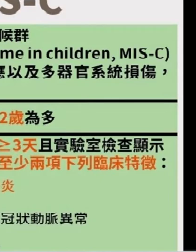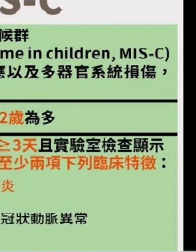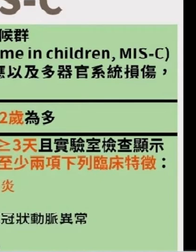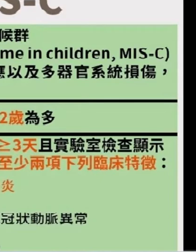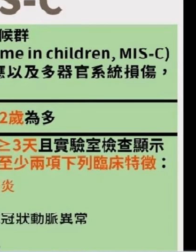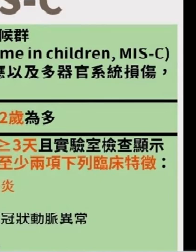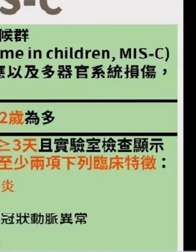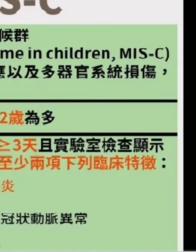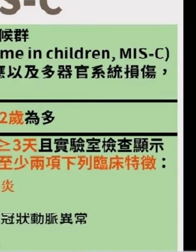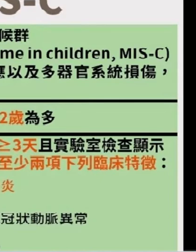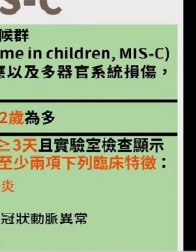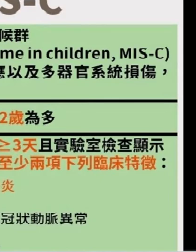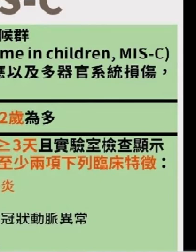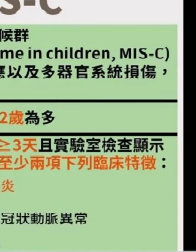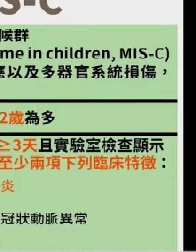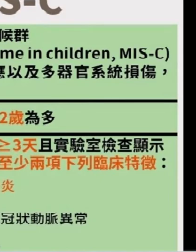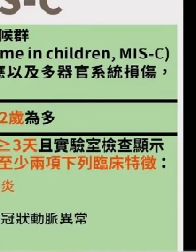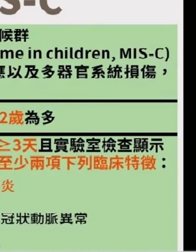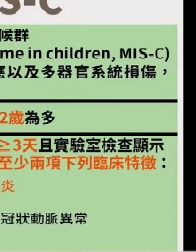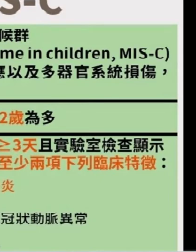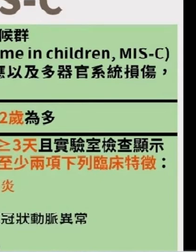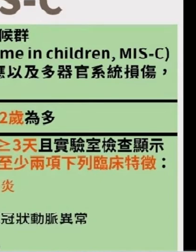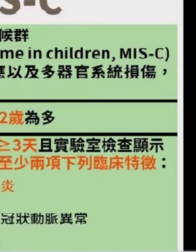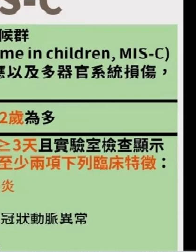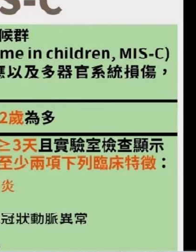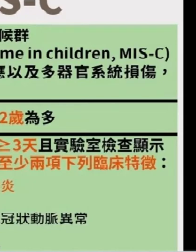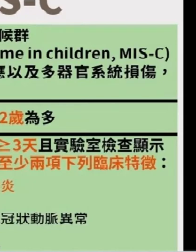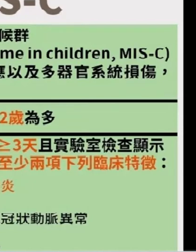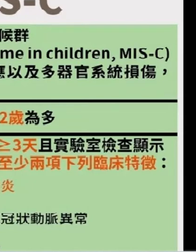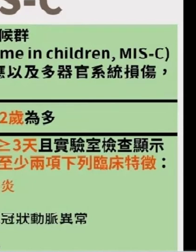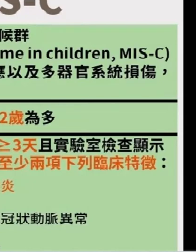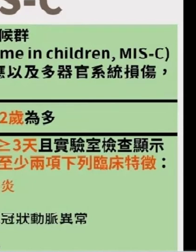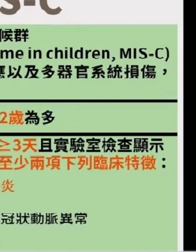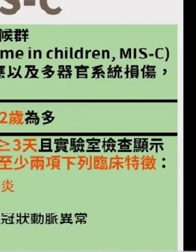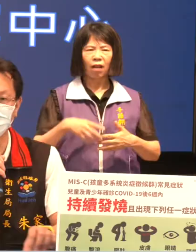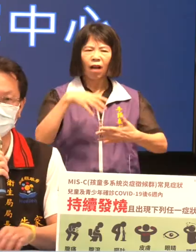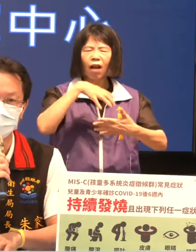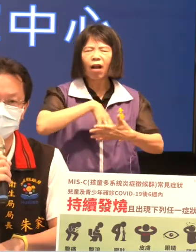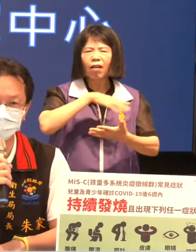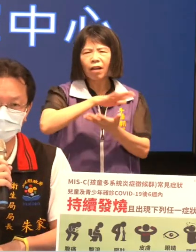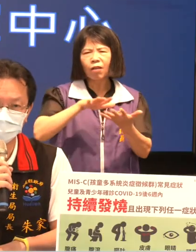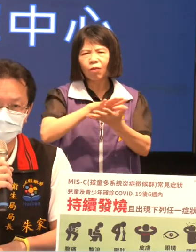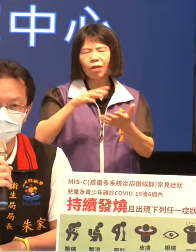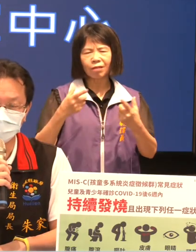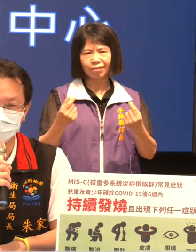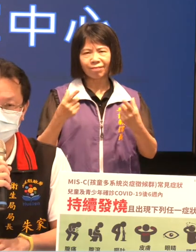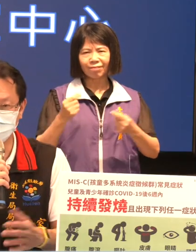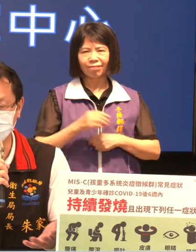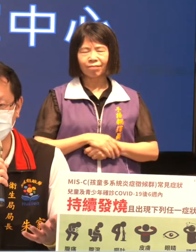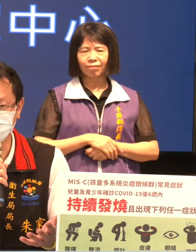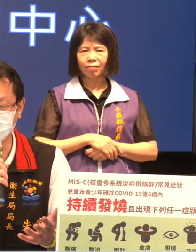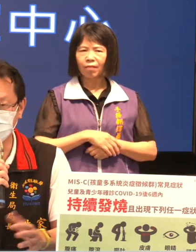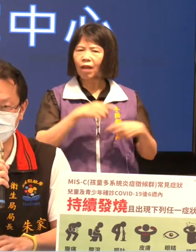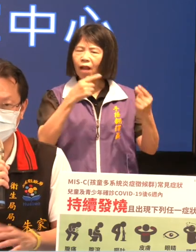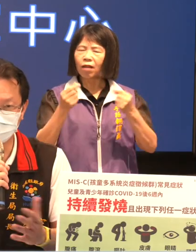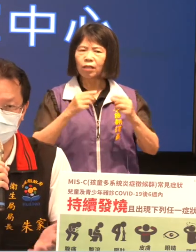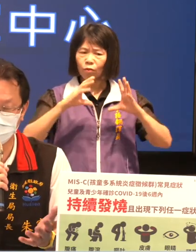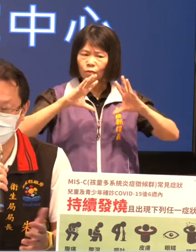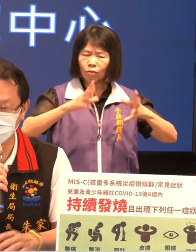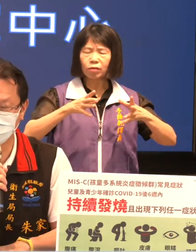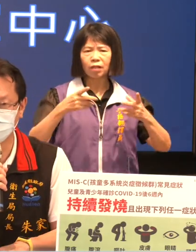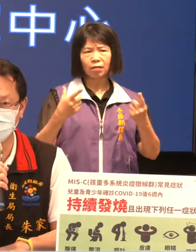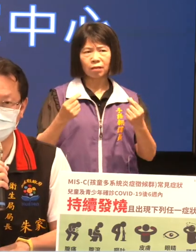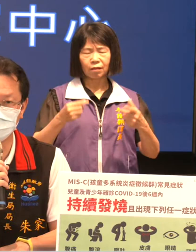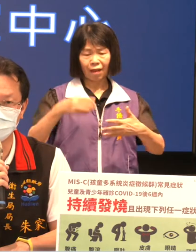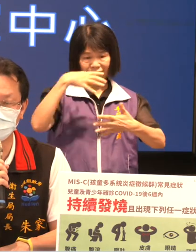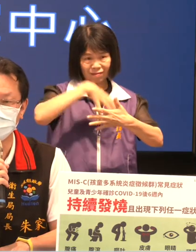停止下来那从某个角度来看就是内乱的不是就像我们国家一样的内